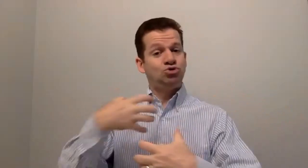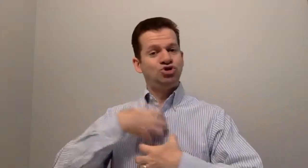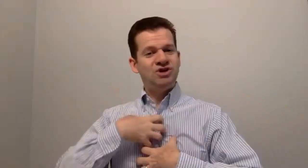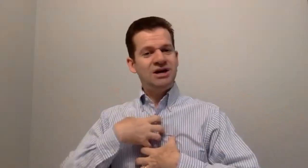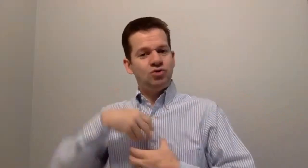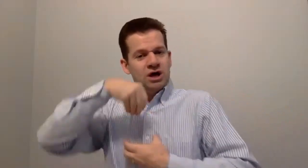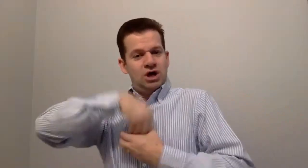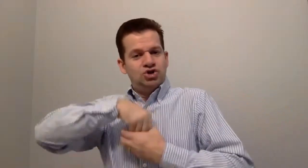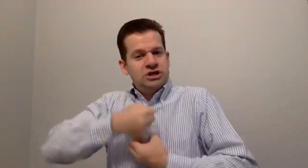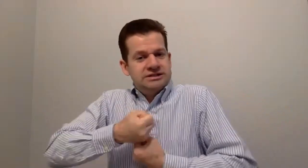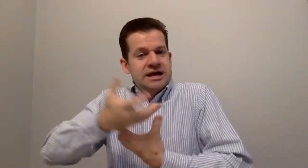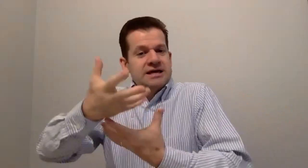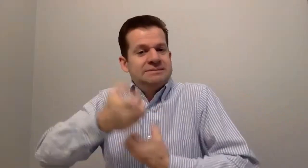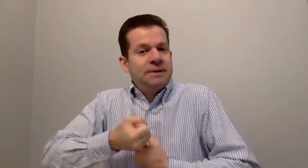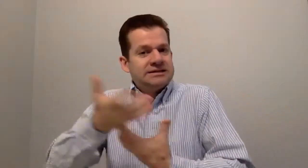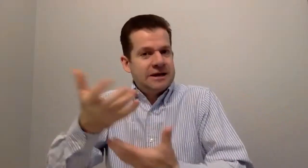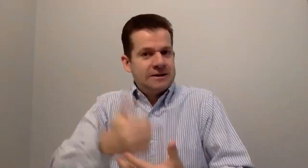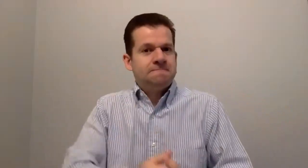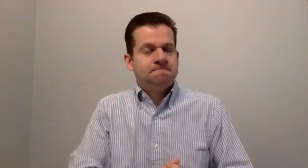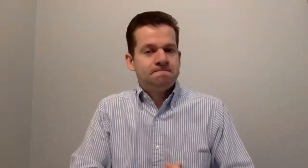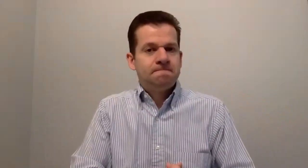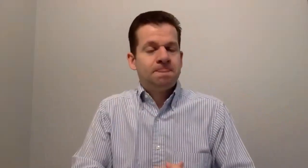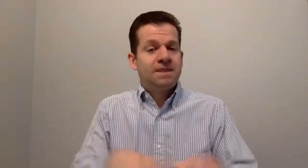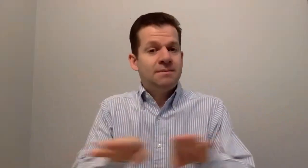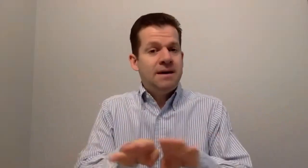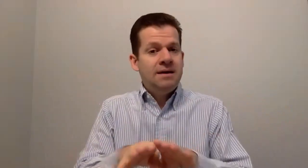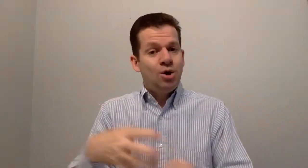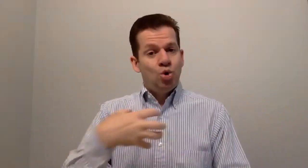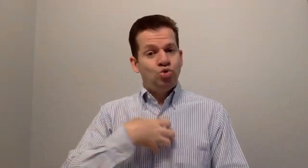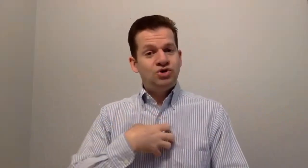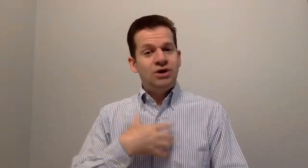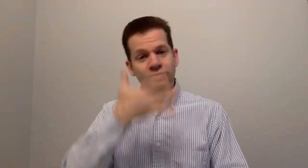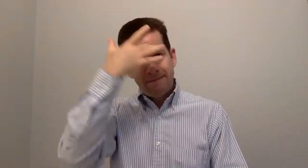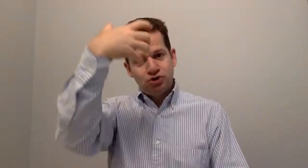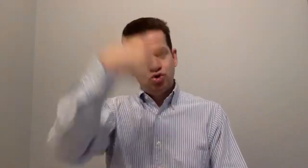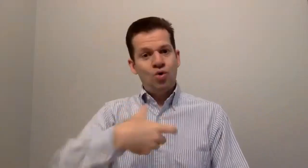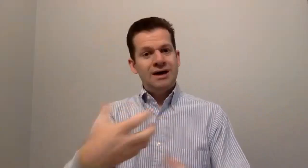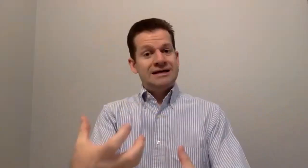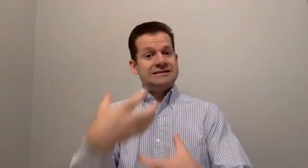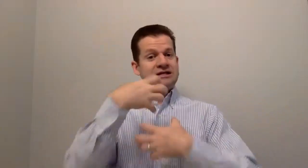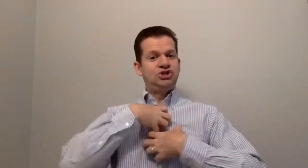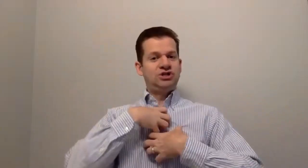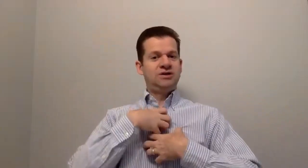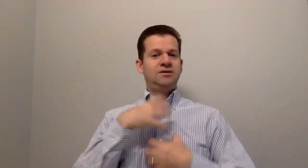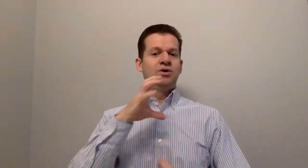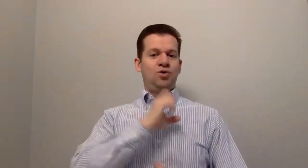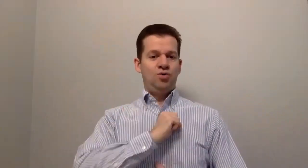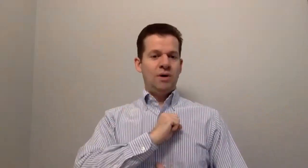é um jeito de se expressar. Também um jeito da pessoa sentir o